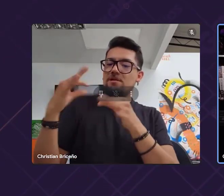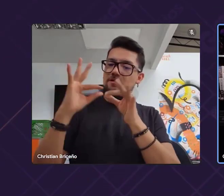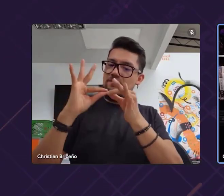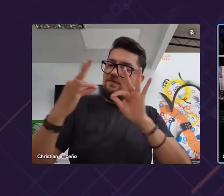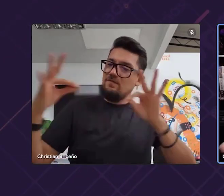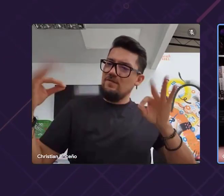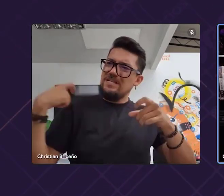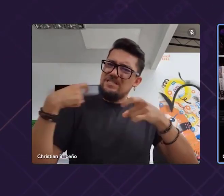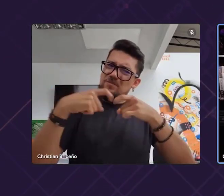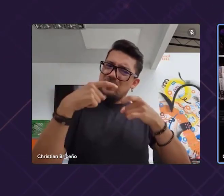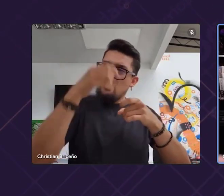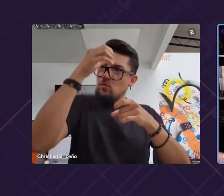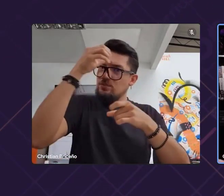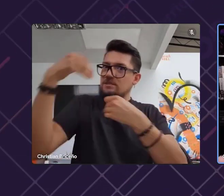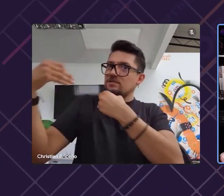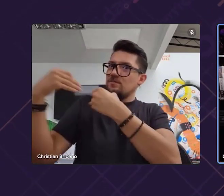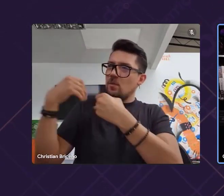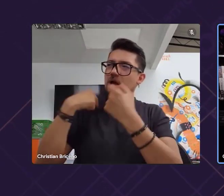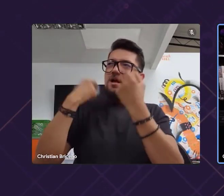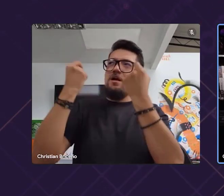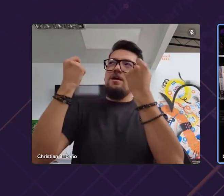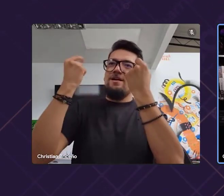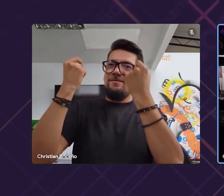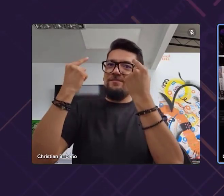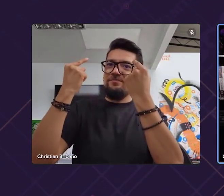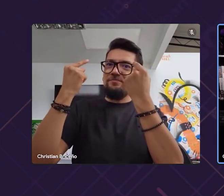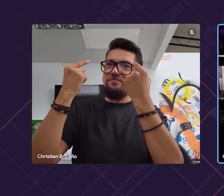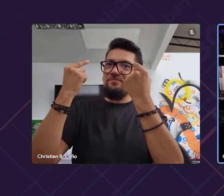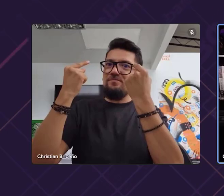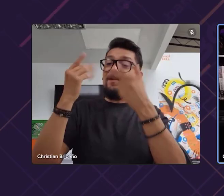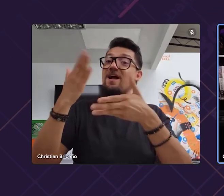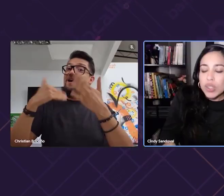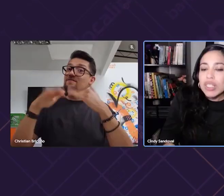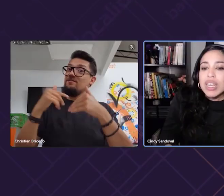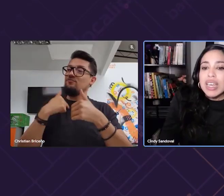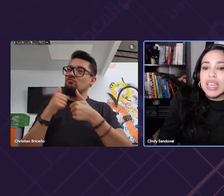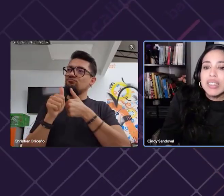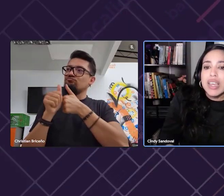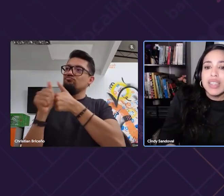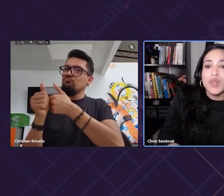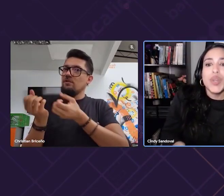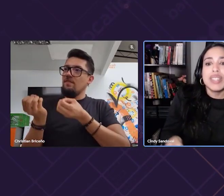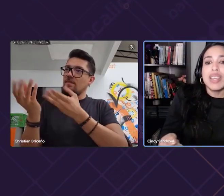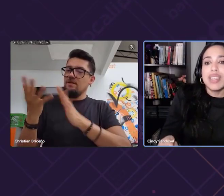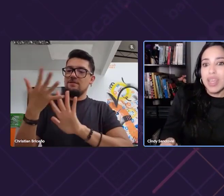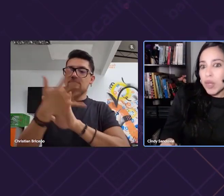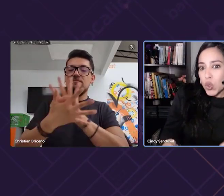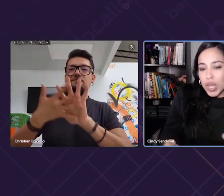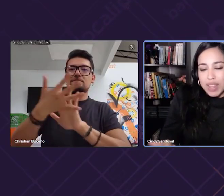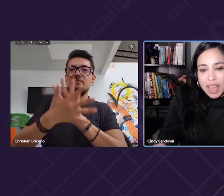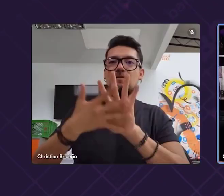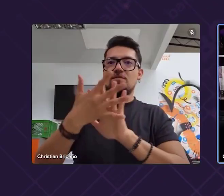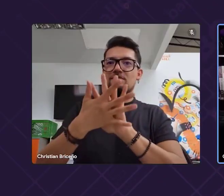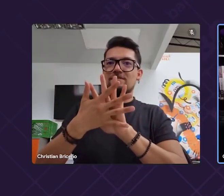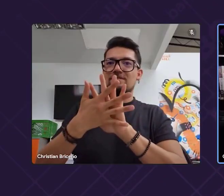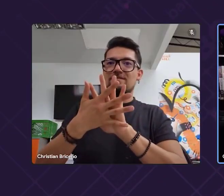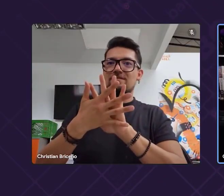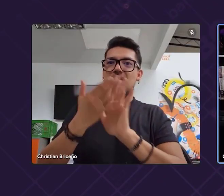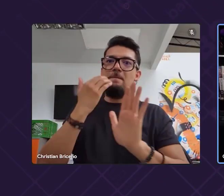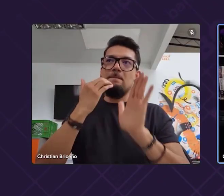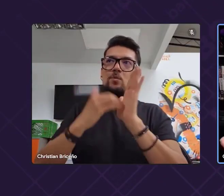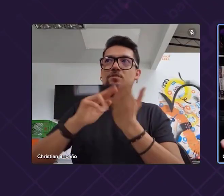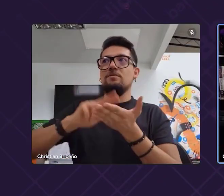del guión, me siento con el intérprete y le digo, listo, entonces yo entendí todo esto del guión y si hay alguna seña que me toque